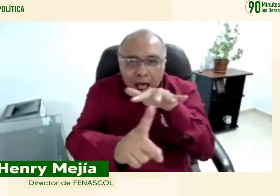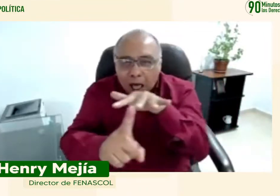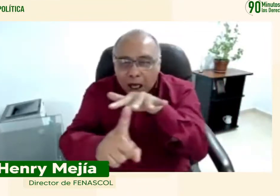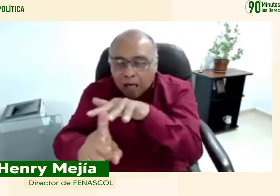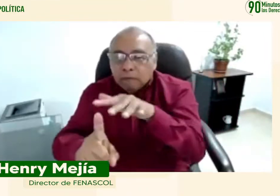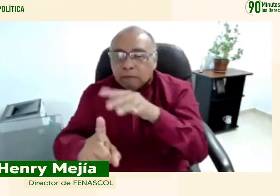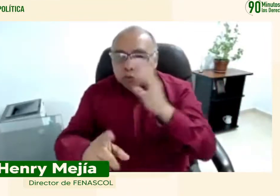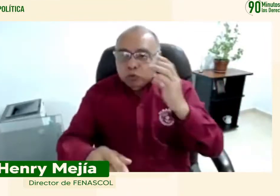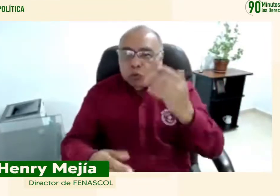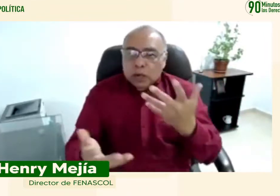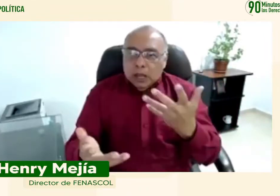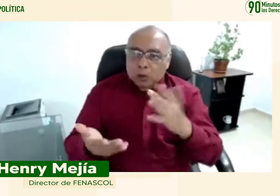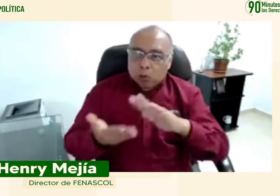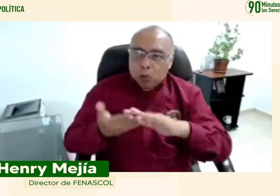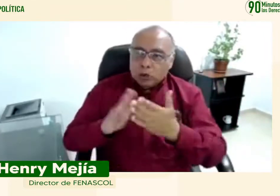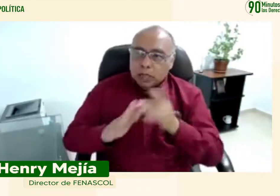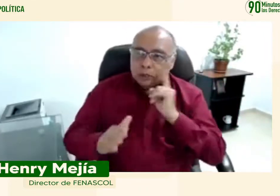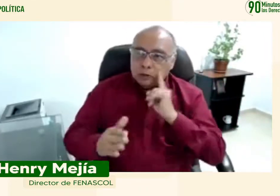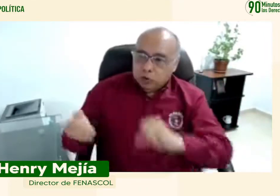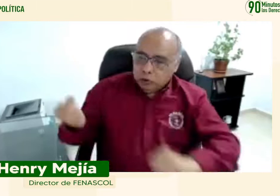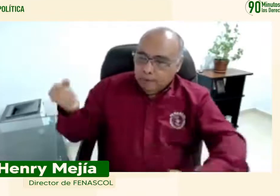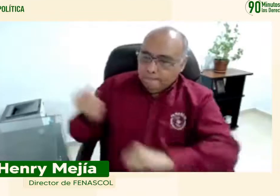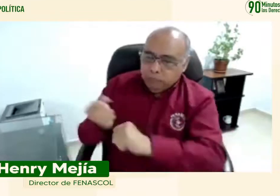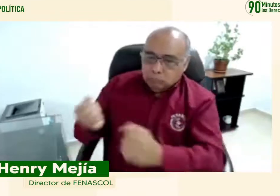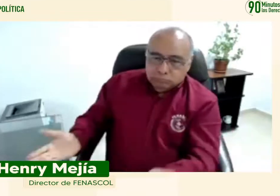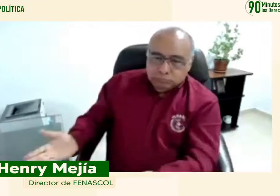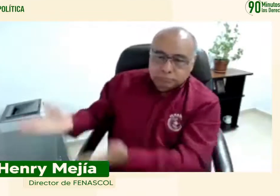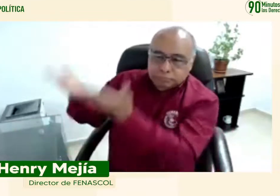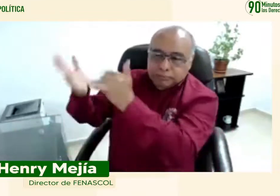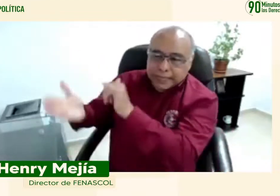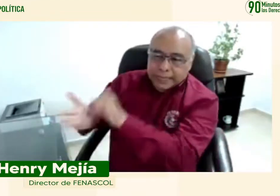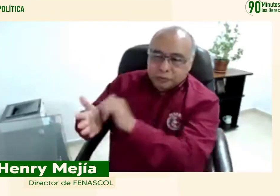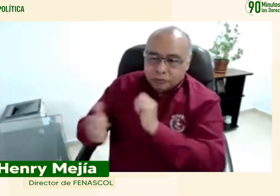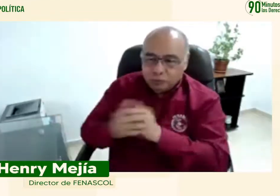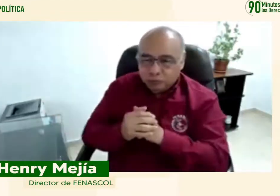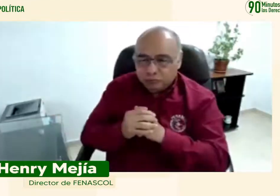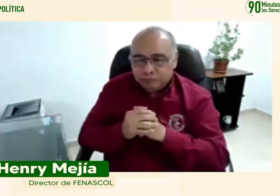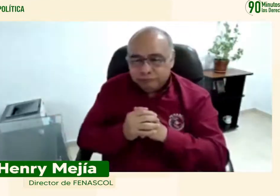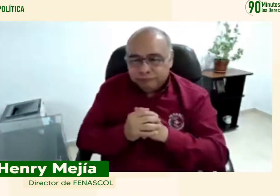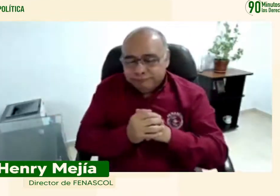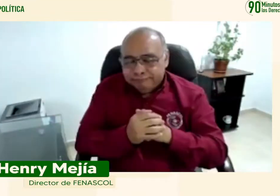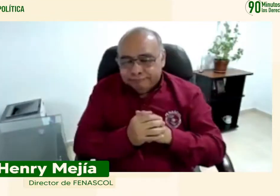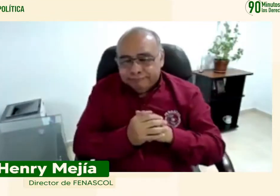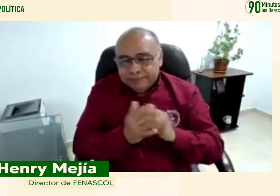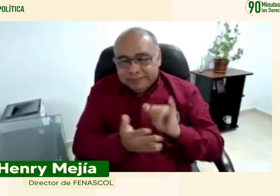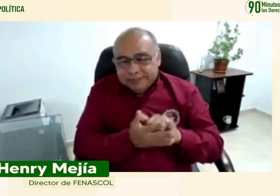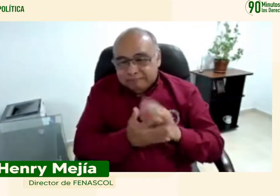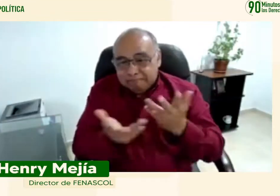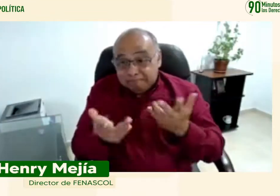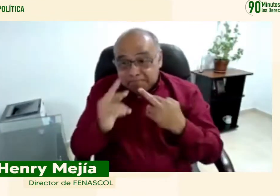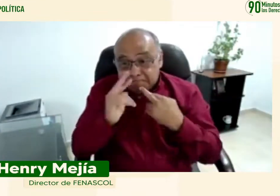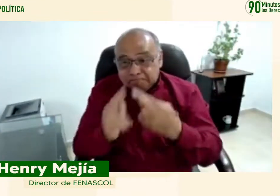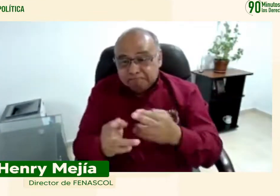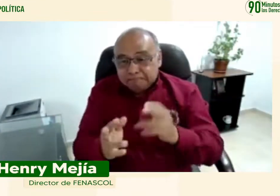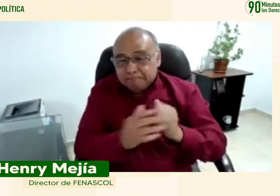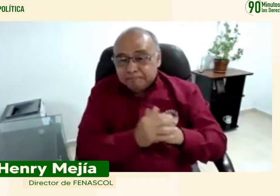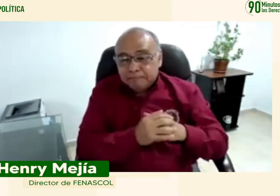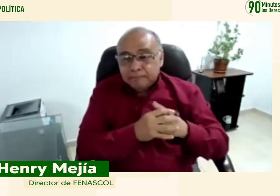participar de manera política obtener una participación política para poder hacer una incidencia entonces es